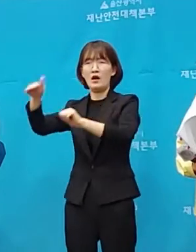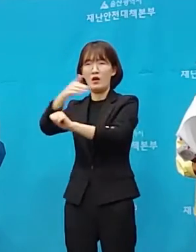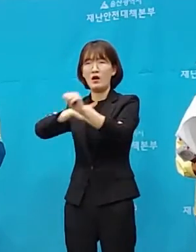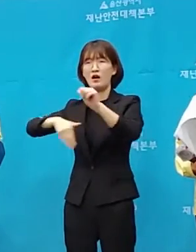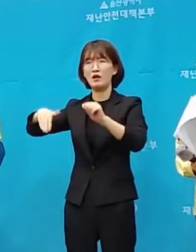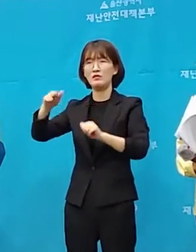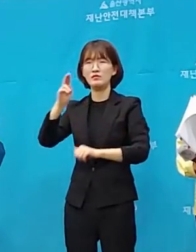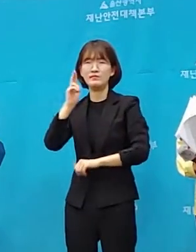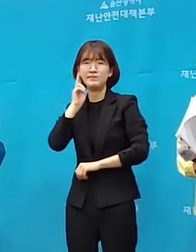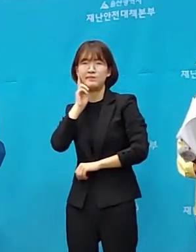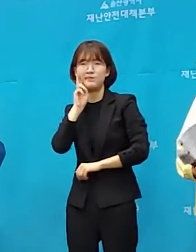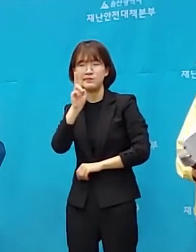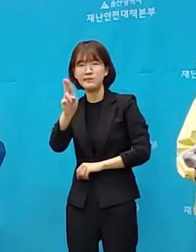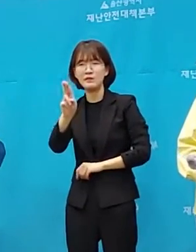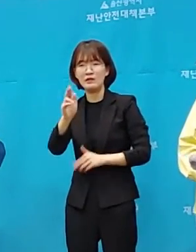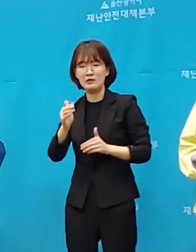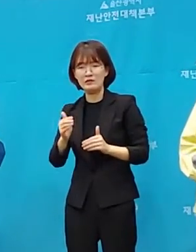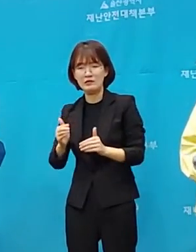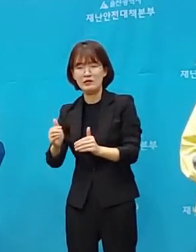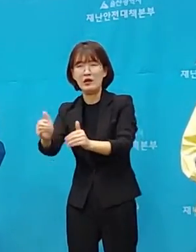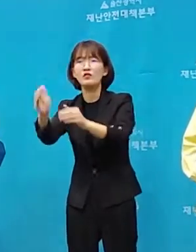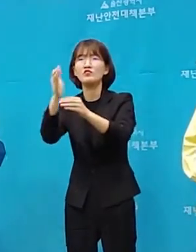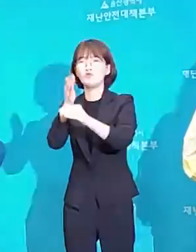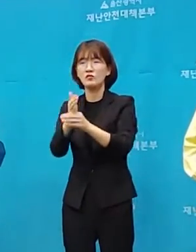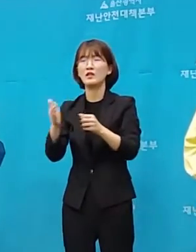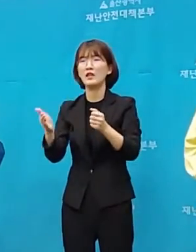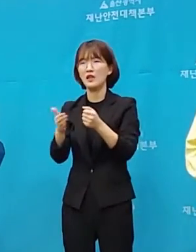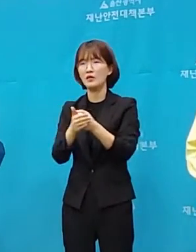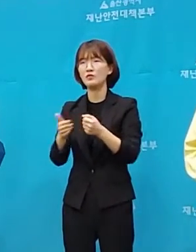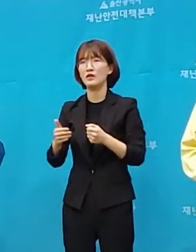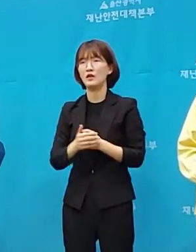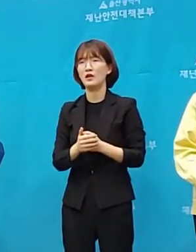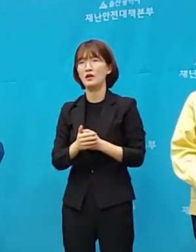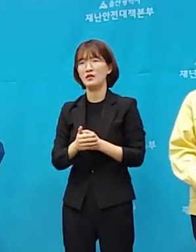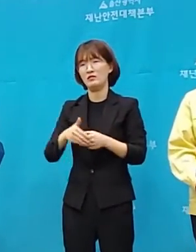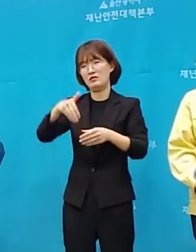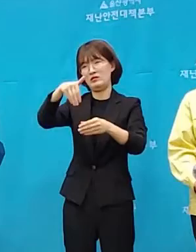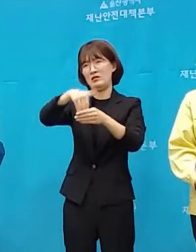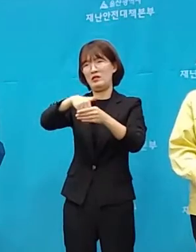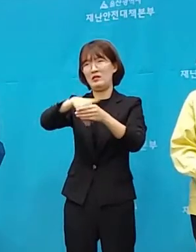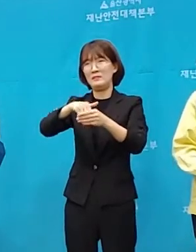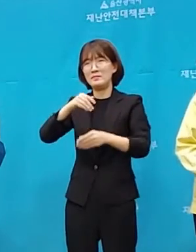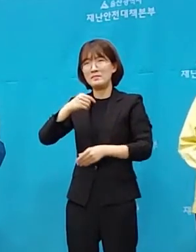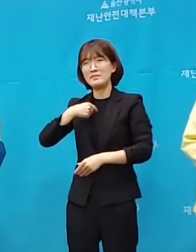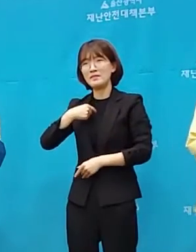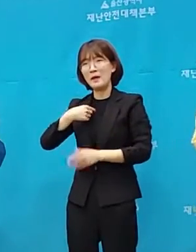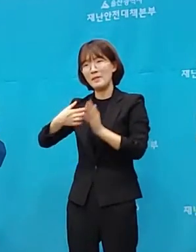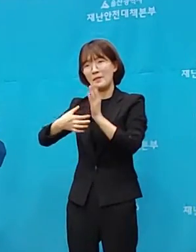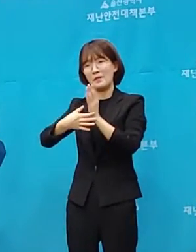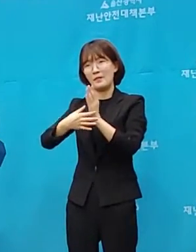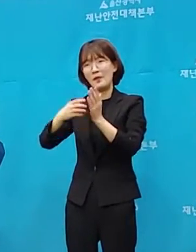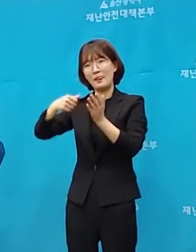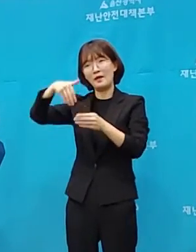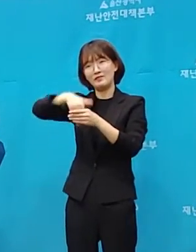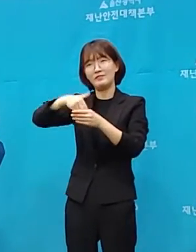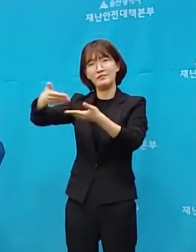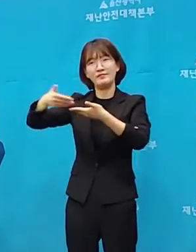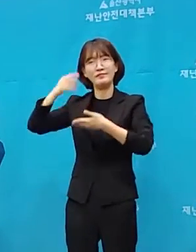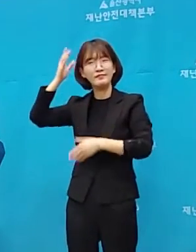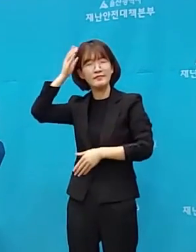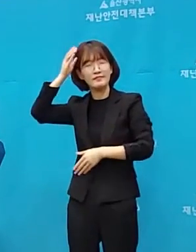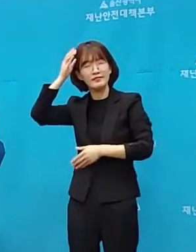심각하게 지금 현재 진행형이어서 정말 총선을 염두에 둘 그런 여유가 없는